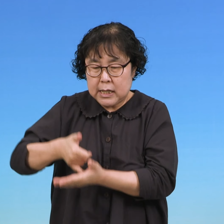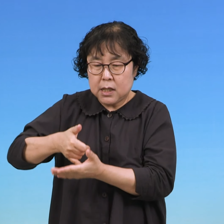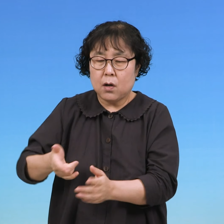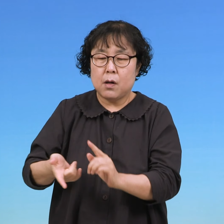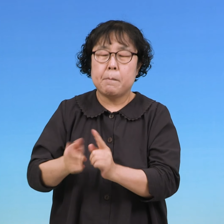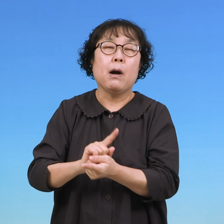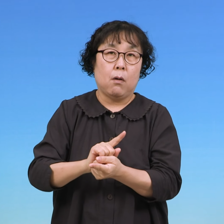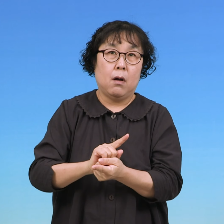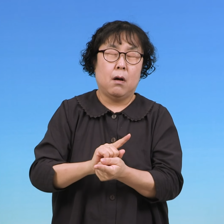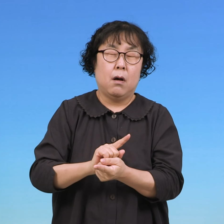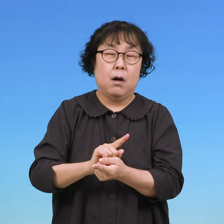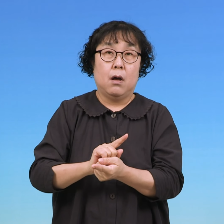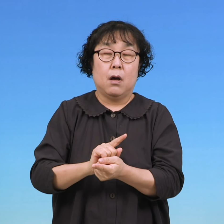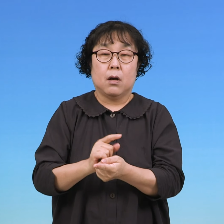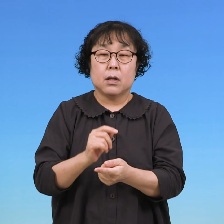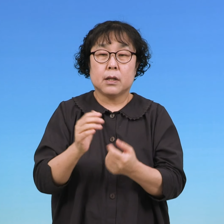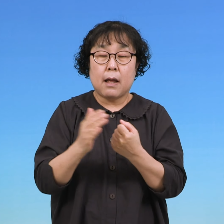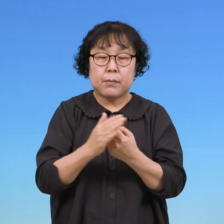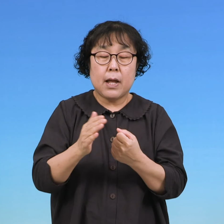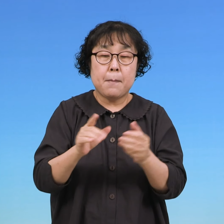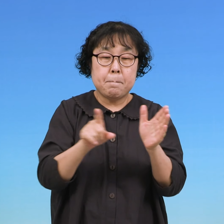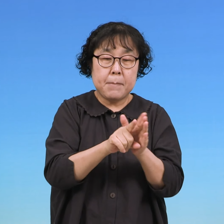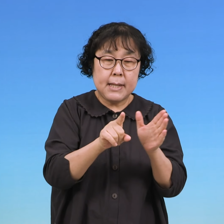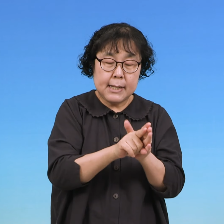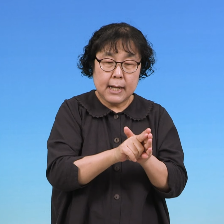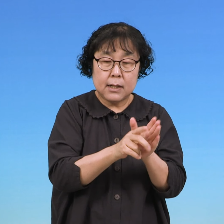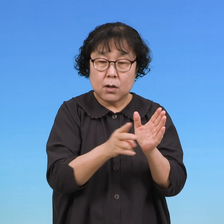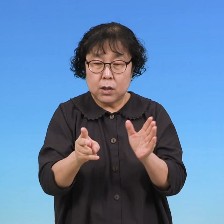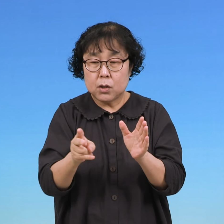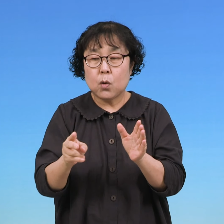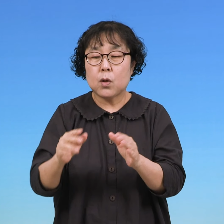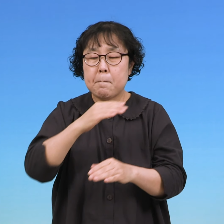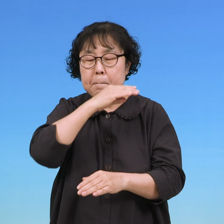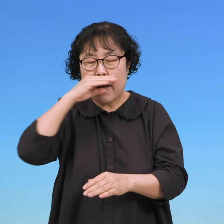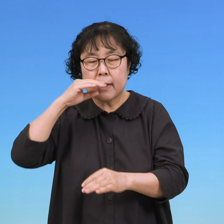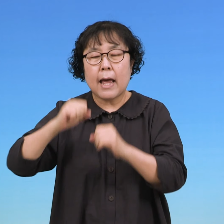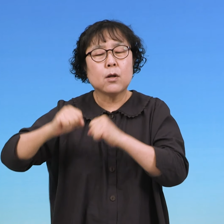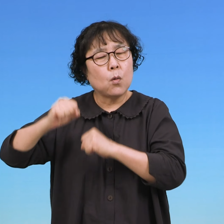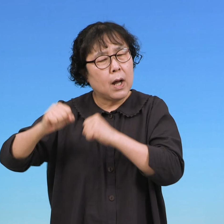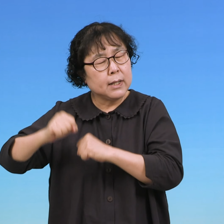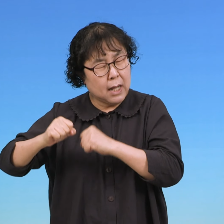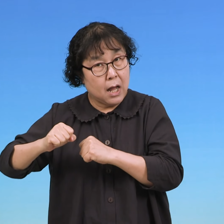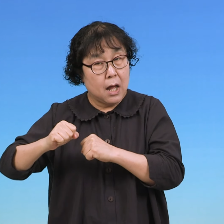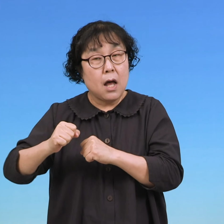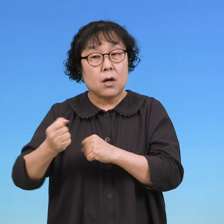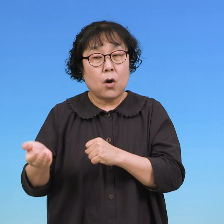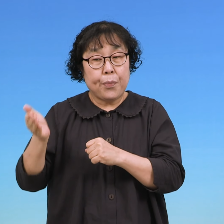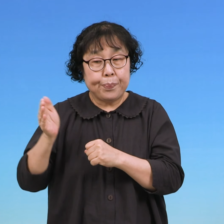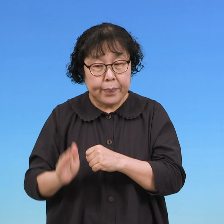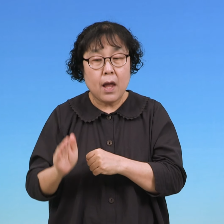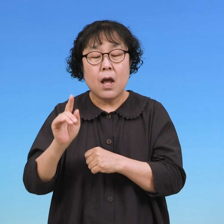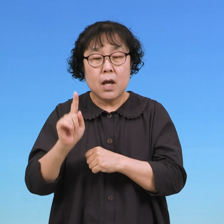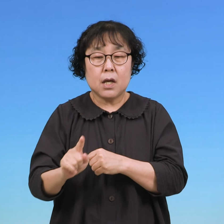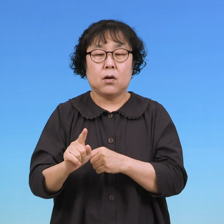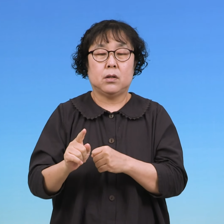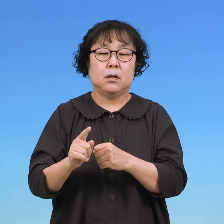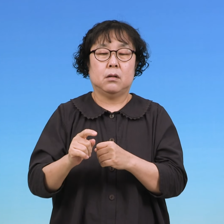그래서 믿는다는 것은 곧 바로 행하는 것을 의미한다. 이거를 놓치고